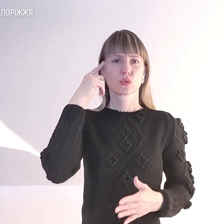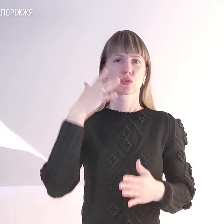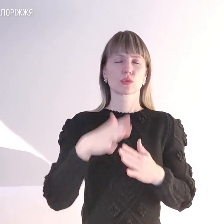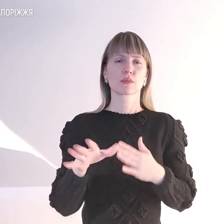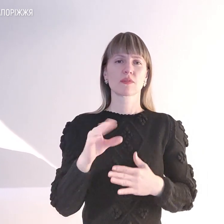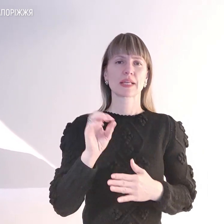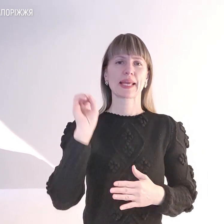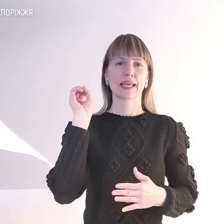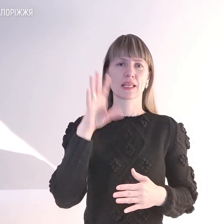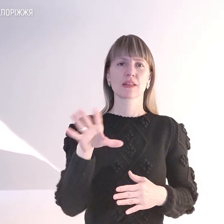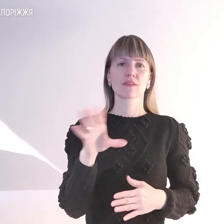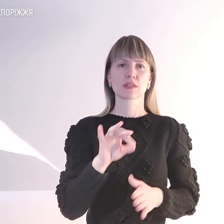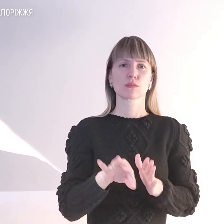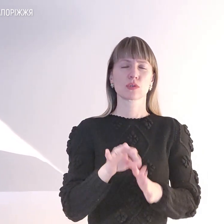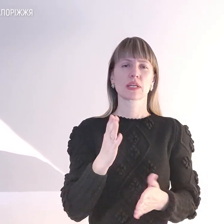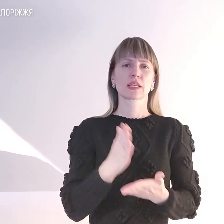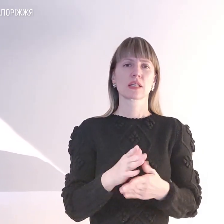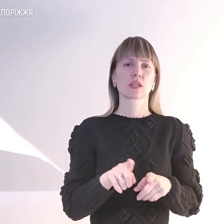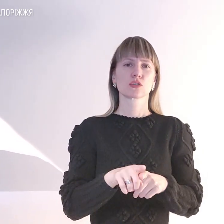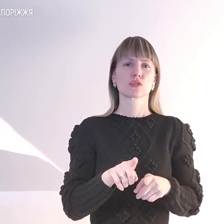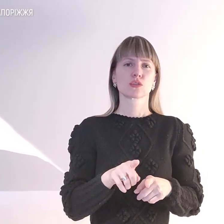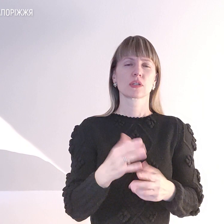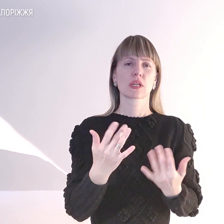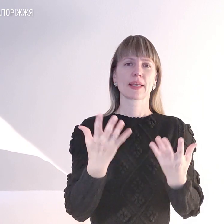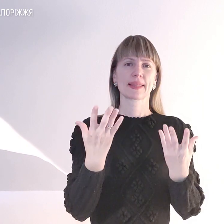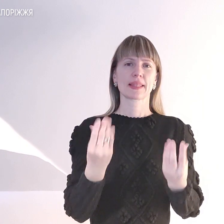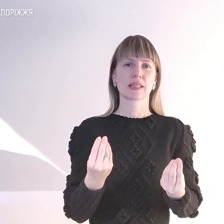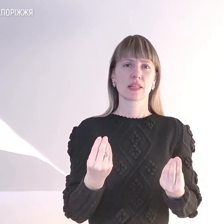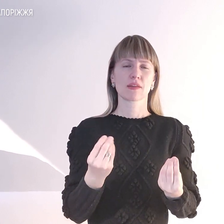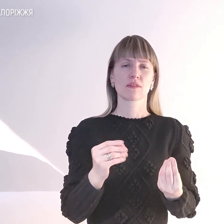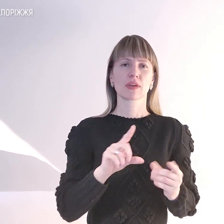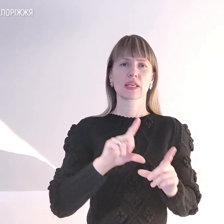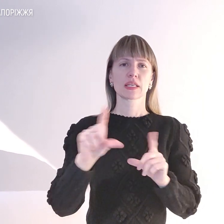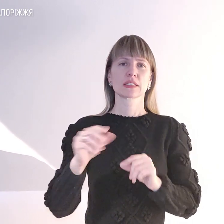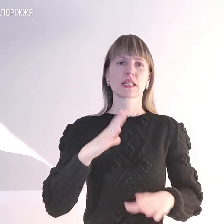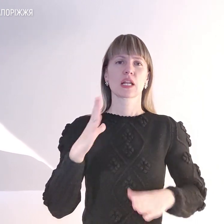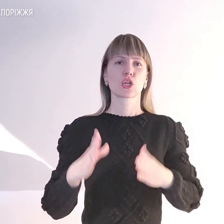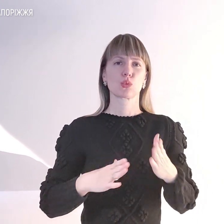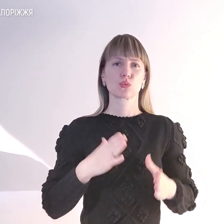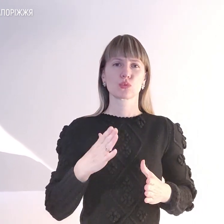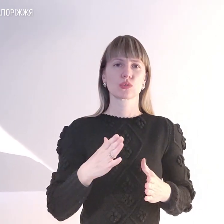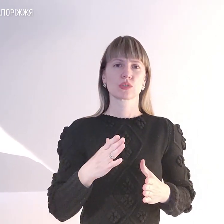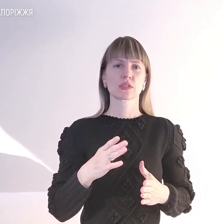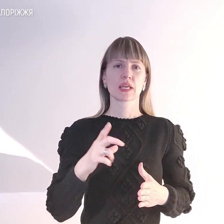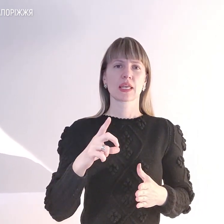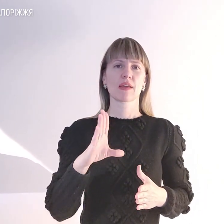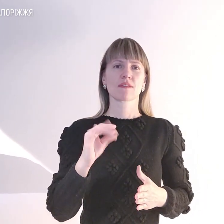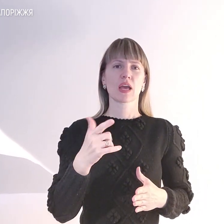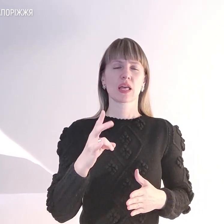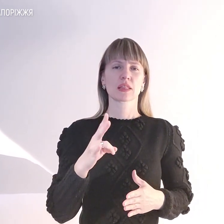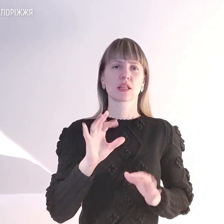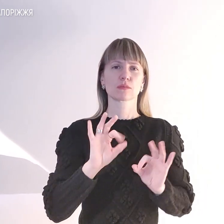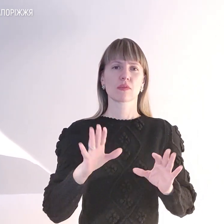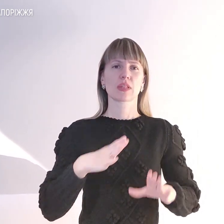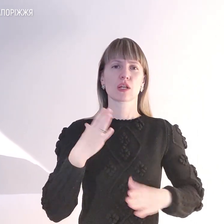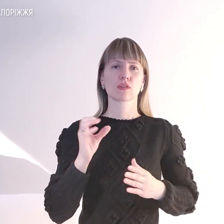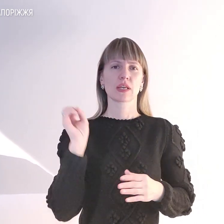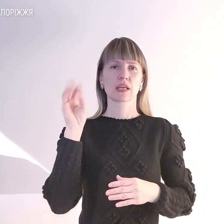кидає, все виходить. Є такі, що по декілька днів підряд їздять, тренуються. Євген розповідає, тренуватися, кидати коктейлі приїздять